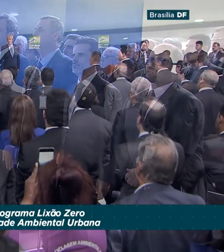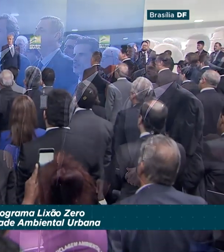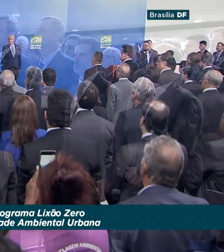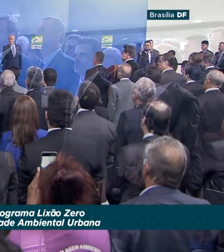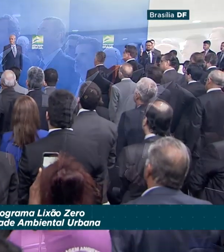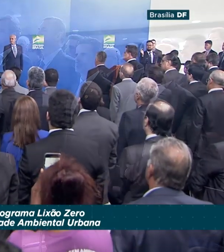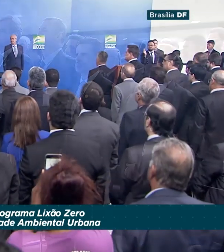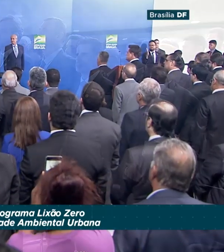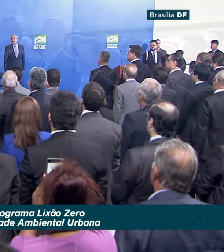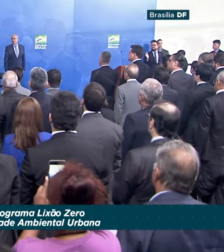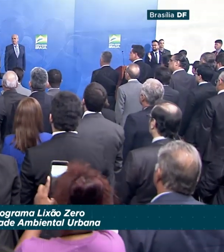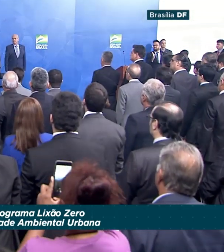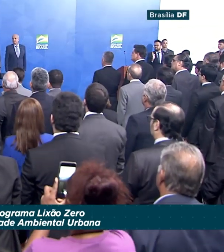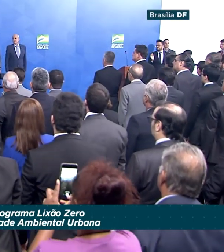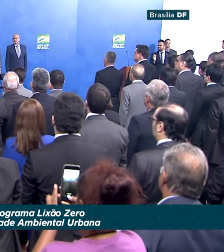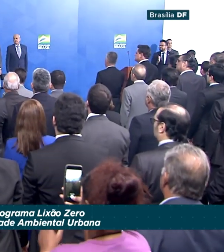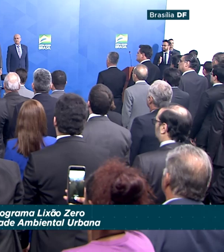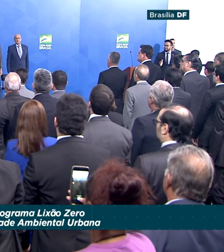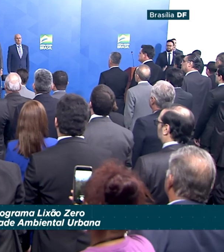Brasil.